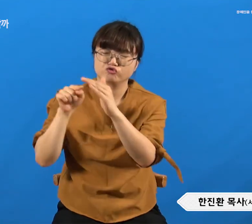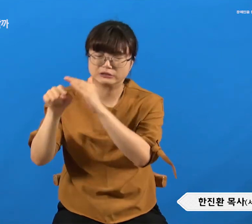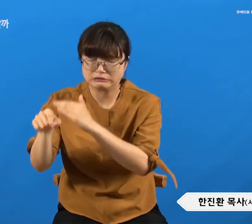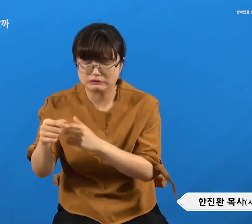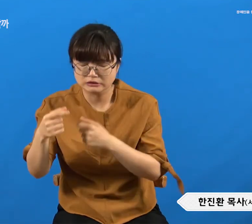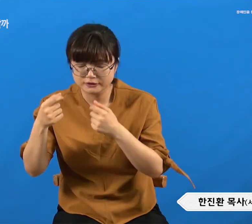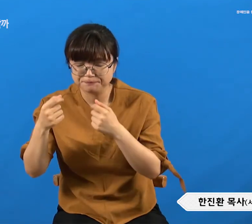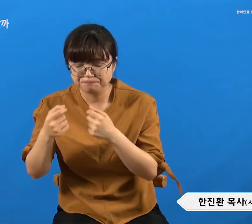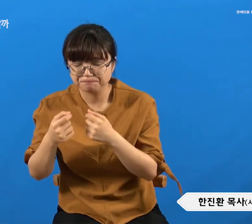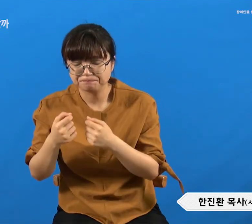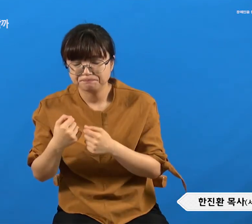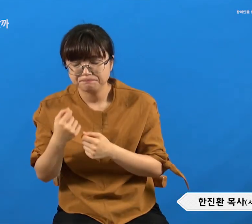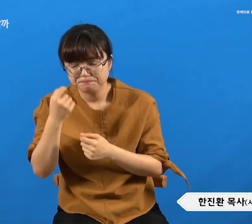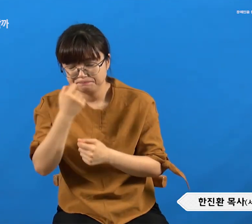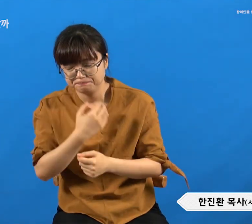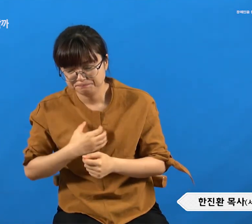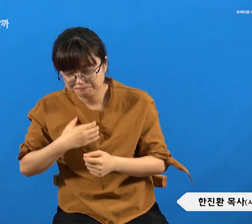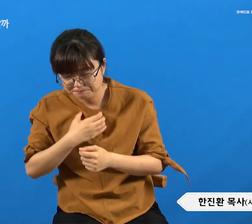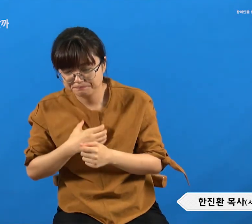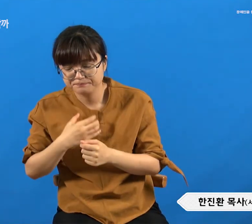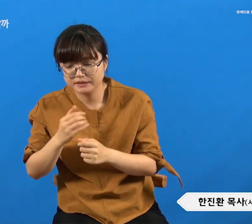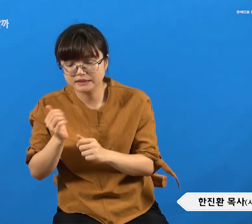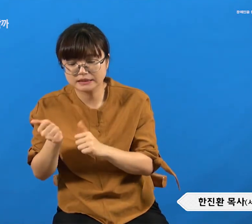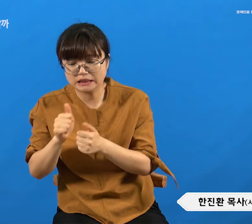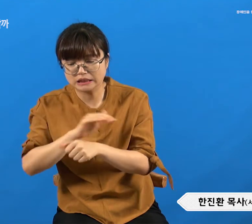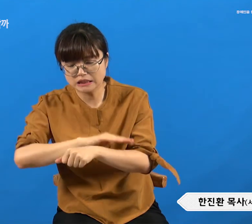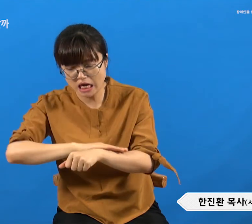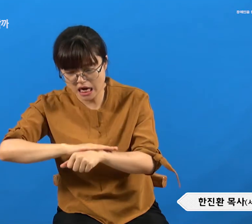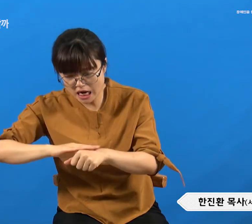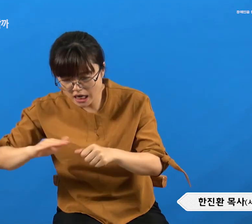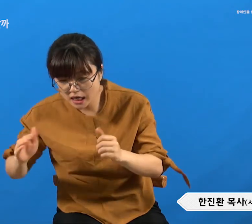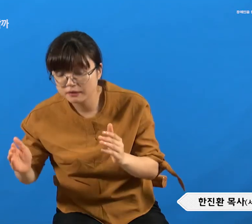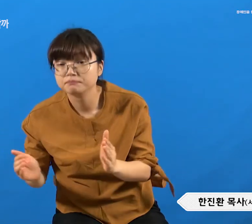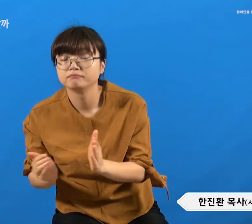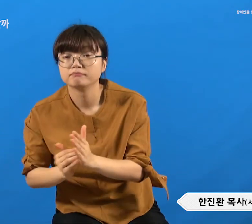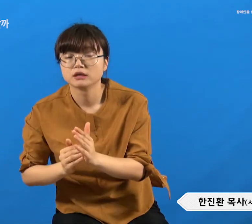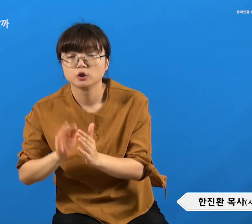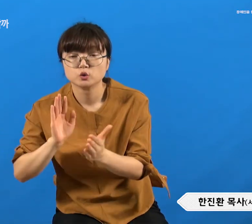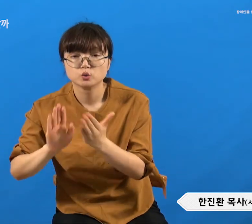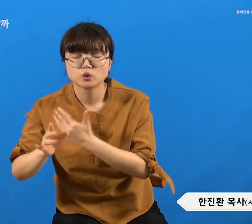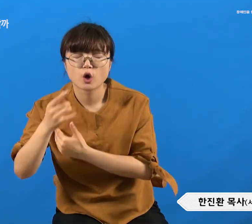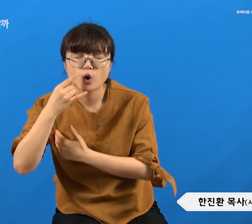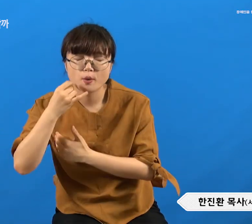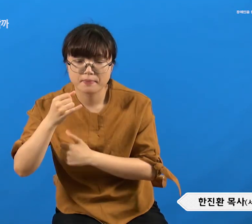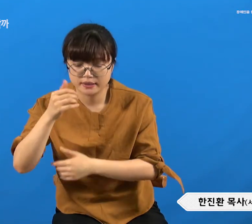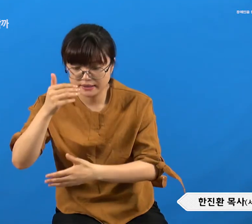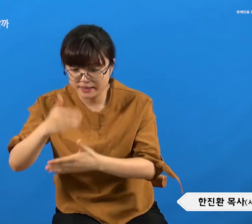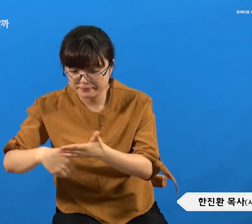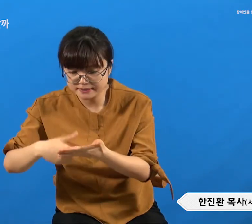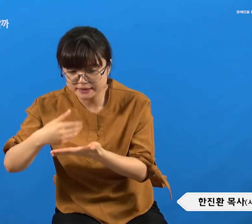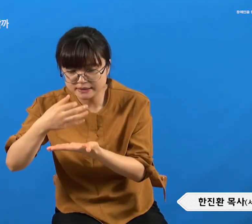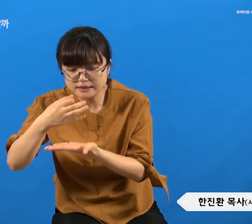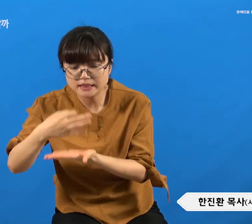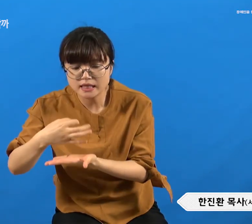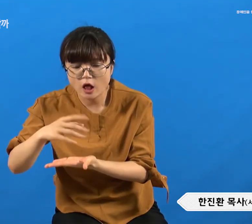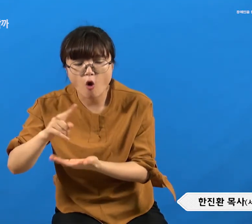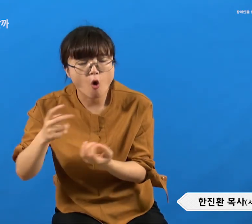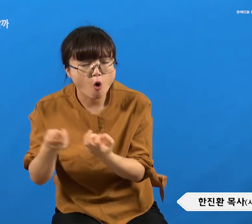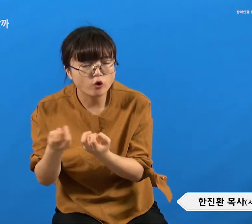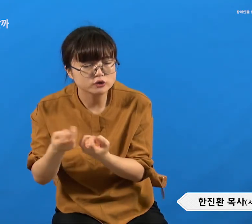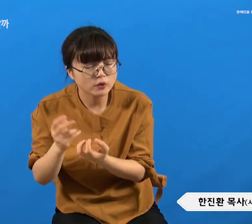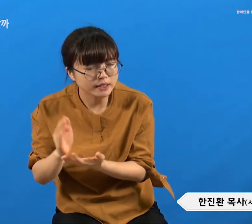슬픔 가운데 장례를 잘 치렀습니다. 장례식이 끝난 후에 어머니 남기신 재산을 어떻게 처리할